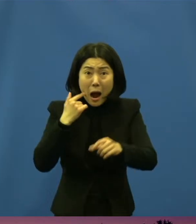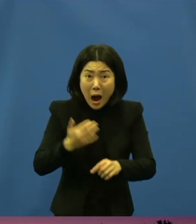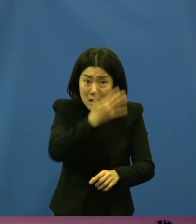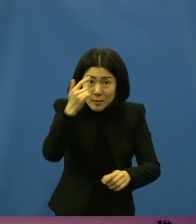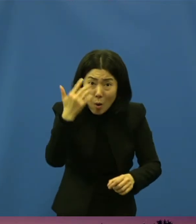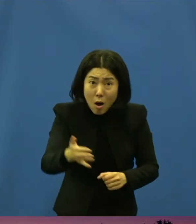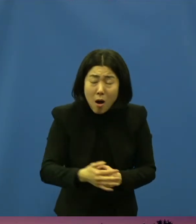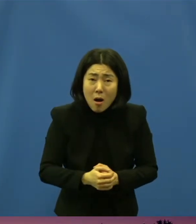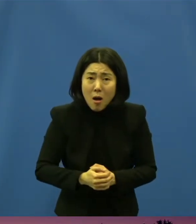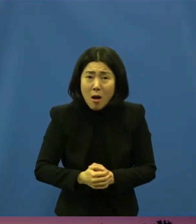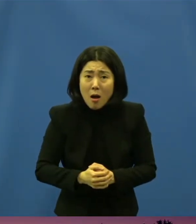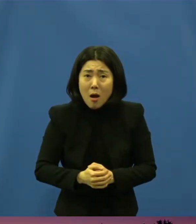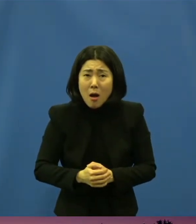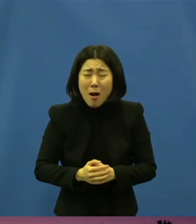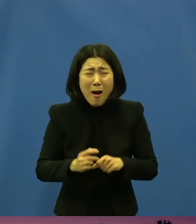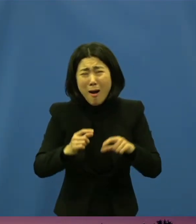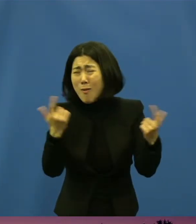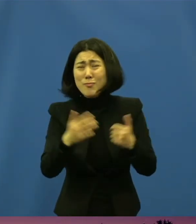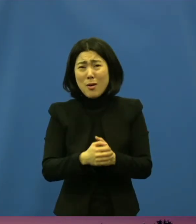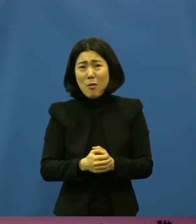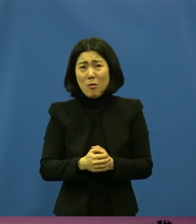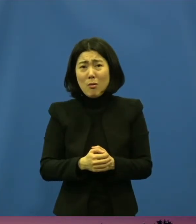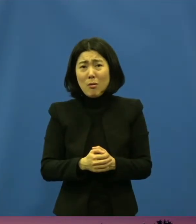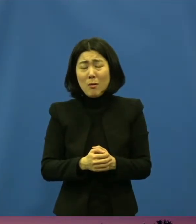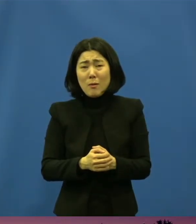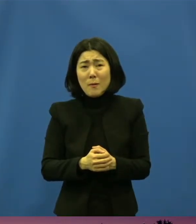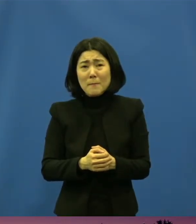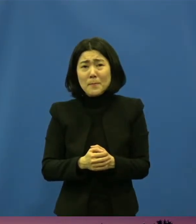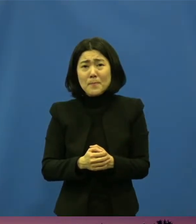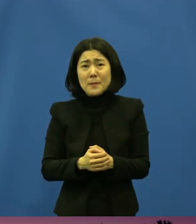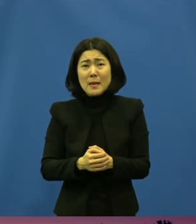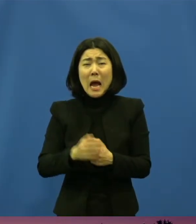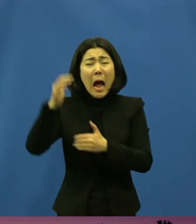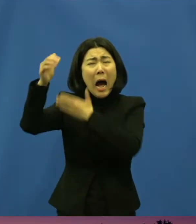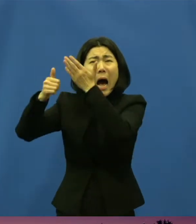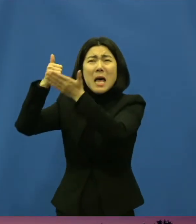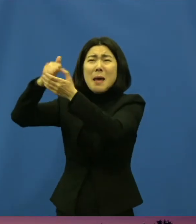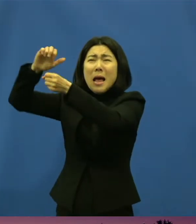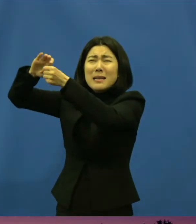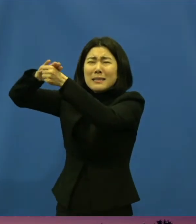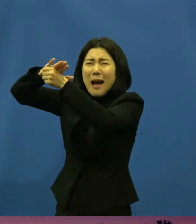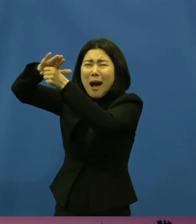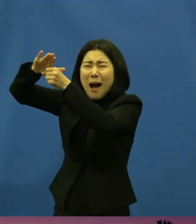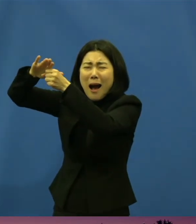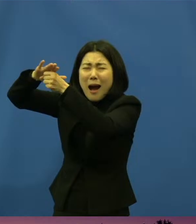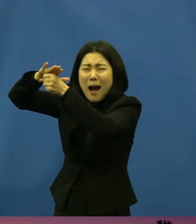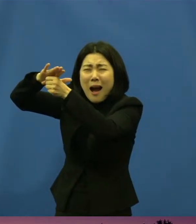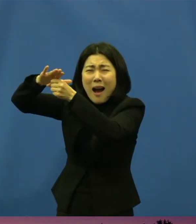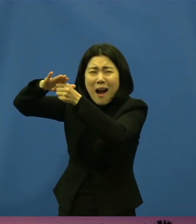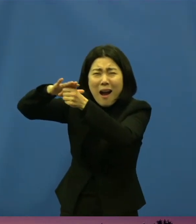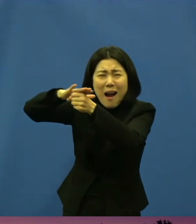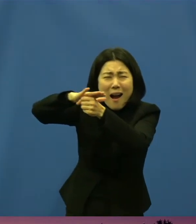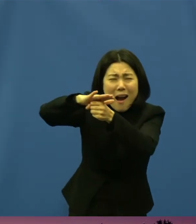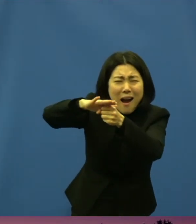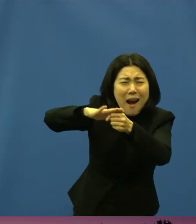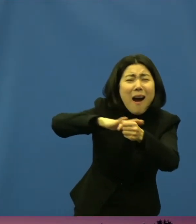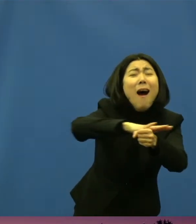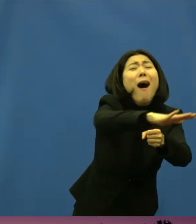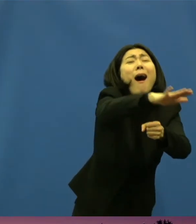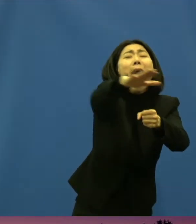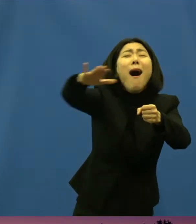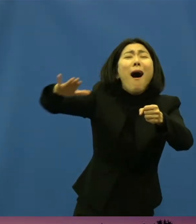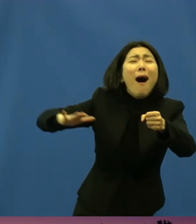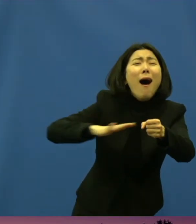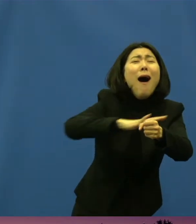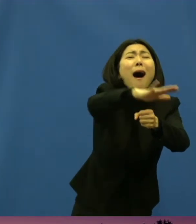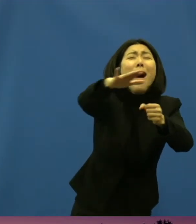진짜 사랑이 멋있는 거잖아요. 진짜 사랑이 하나님이 말씀하시는 그 테두리 안에서, 그